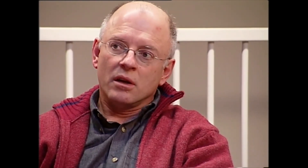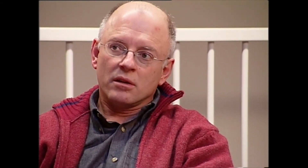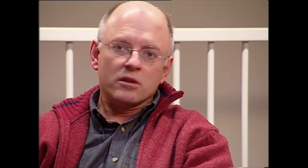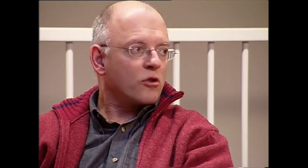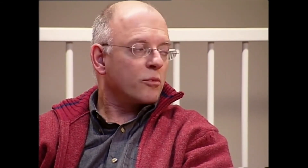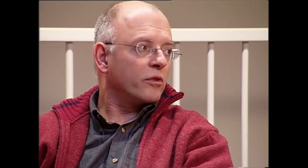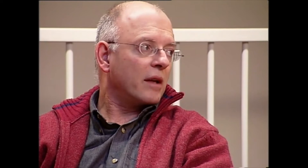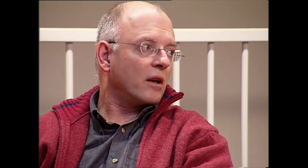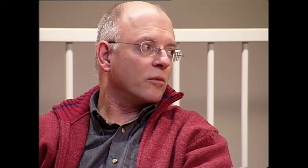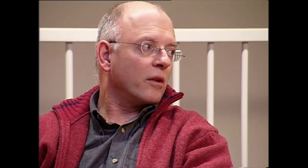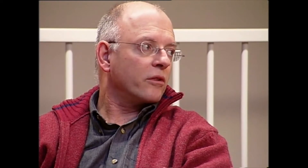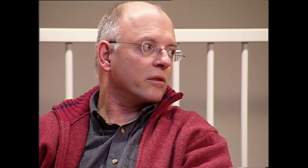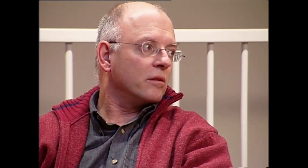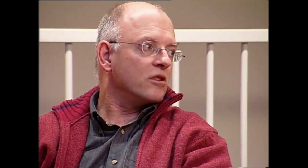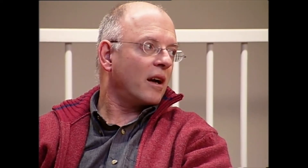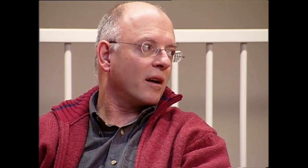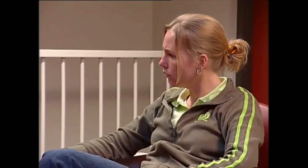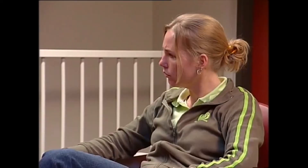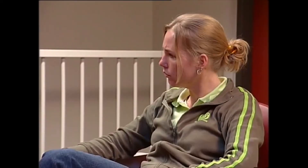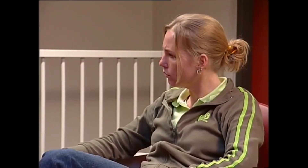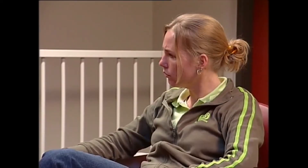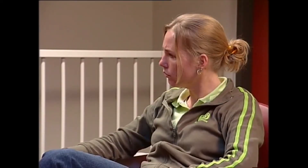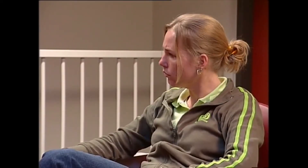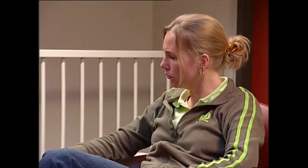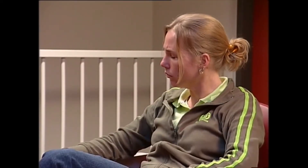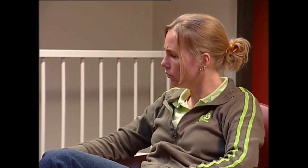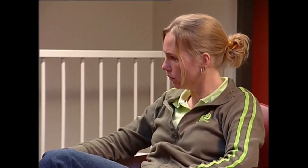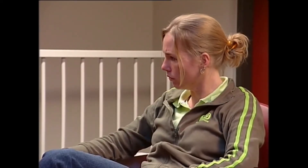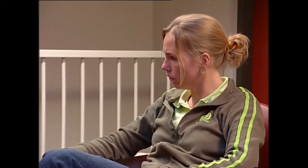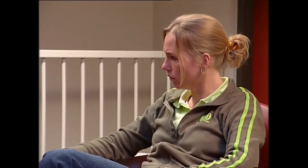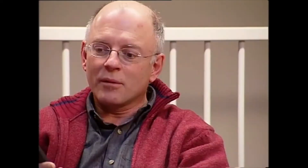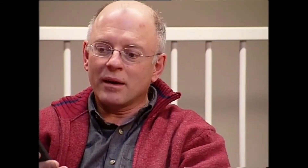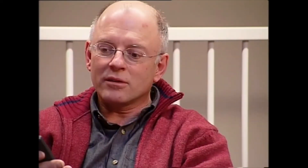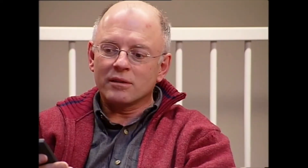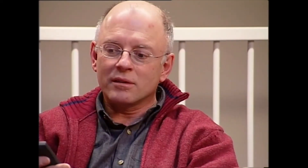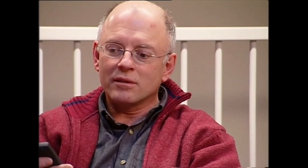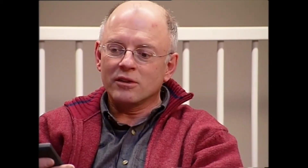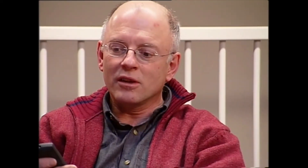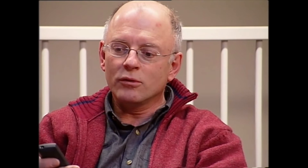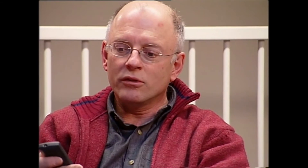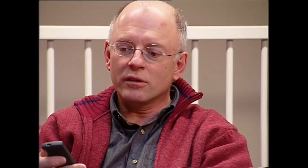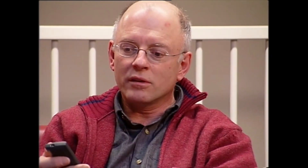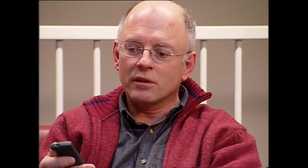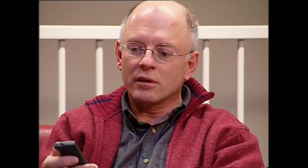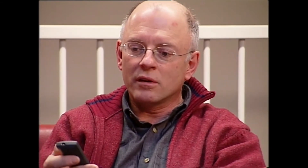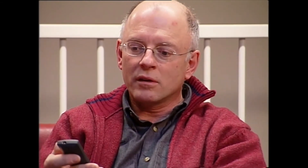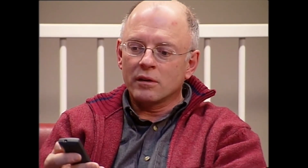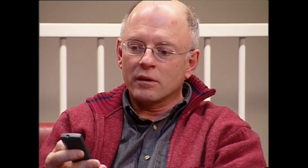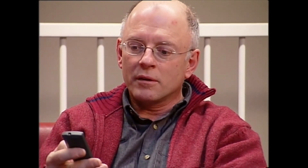dat hij jou spontaan uit de mand iets aangaf. Had je dat al heel vaak meegemaakt, dat hij dat doet? Niet vaak. Wat